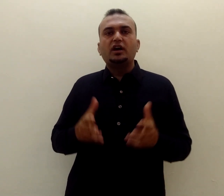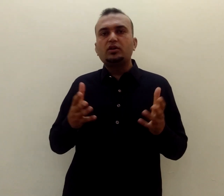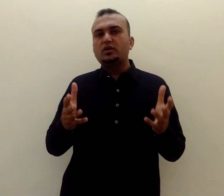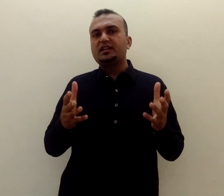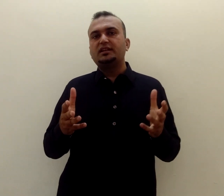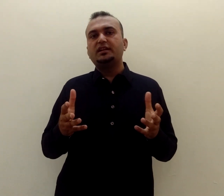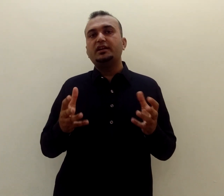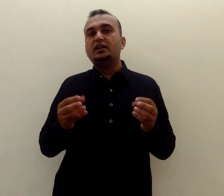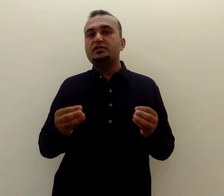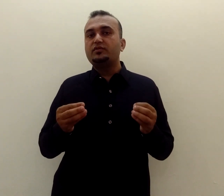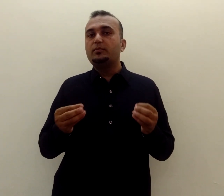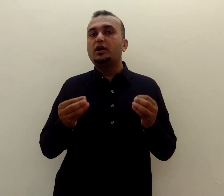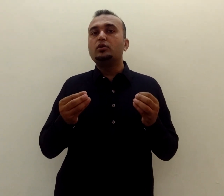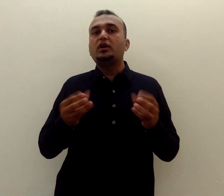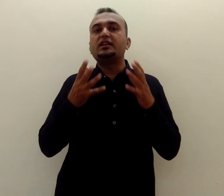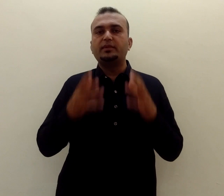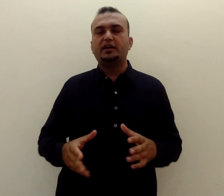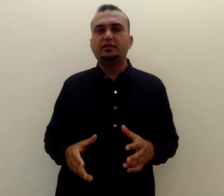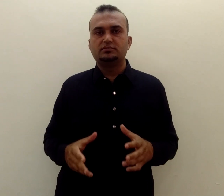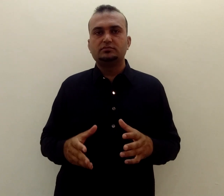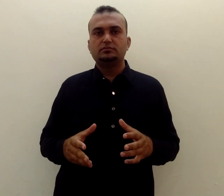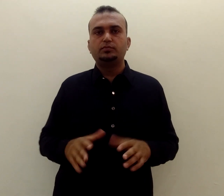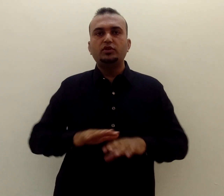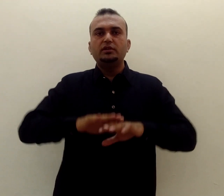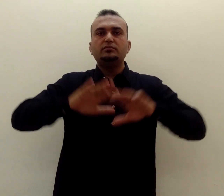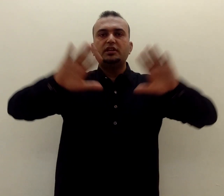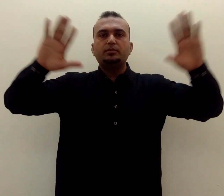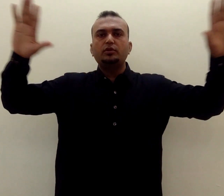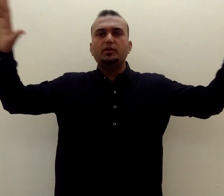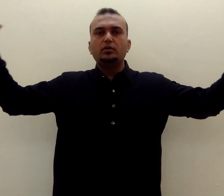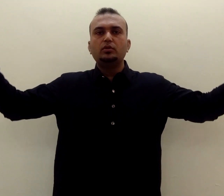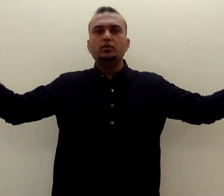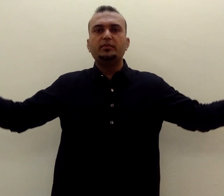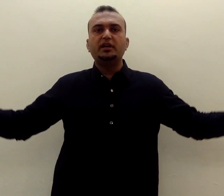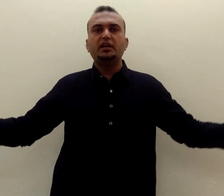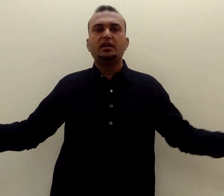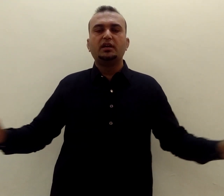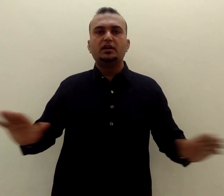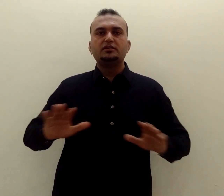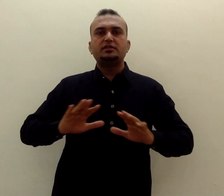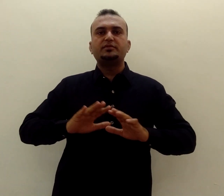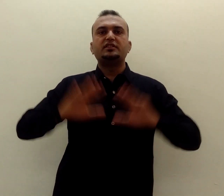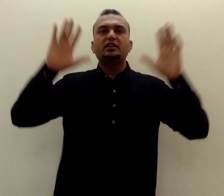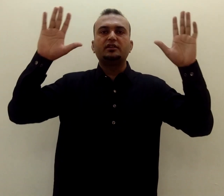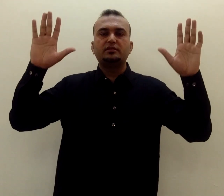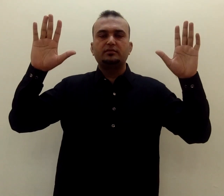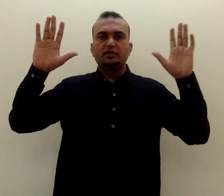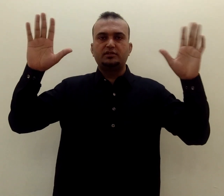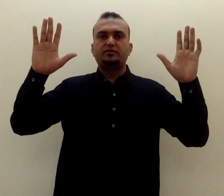इंसान को अल्लाह ताला ने अशरफुल मखलूकात बनाया है, पूरी यानी पूरी मखलूक में सबसे ज्यादा अशरफ।